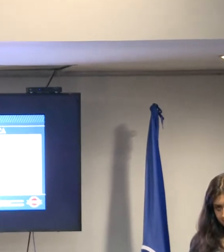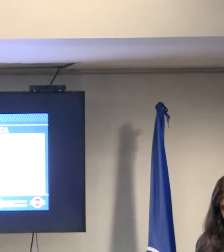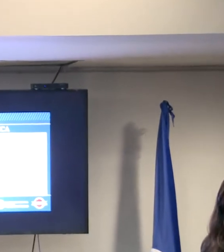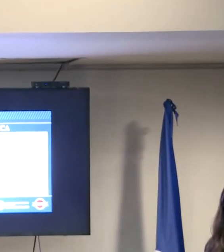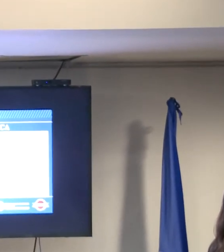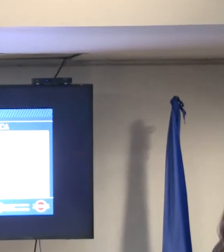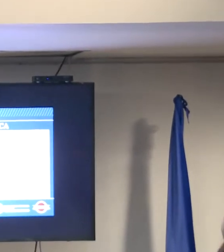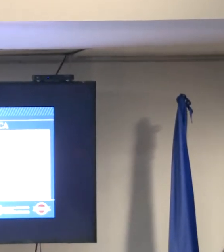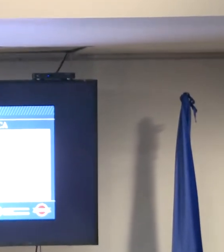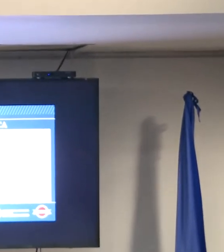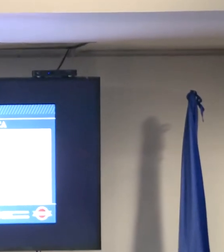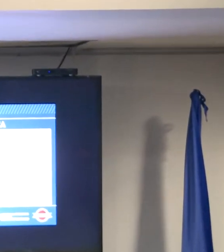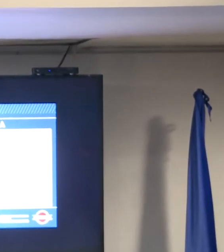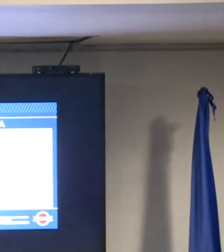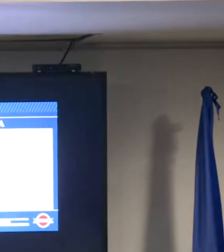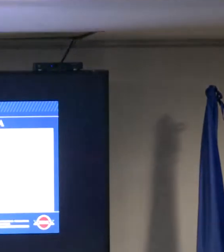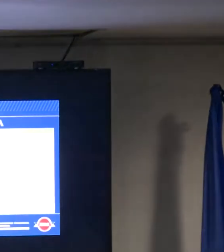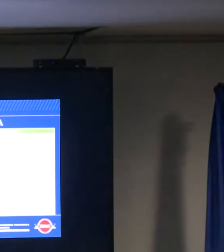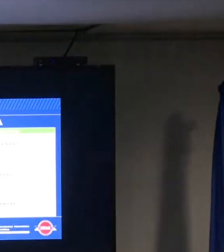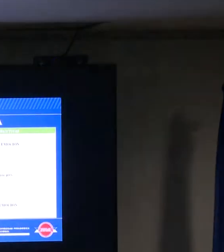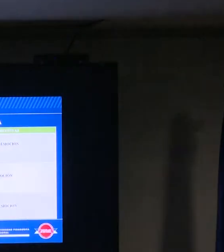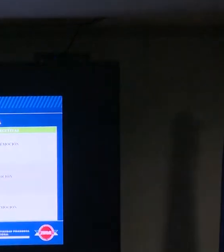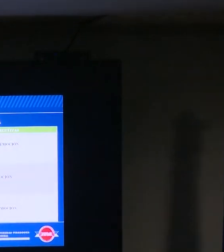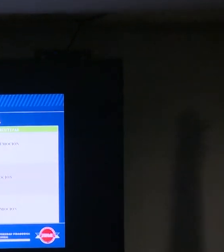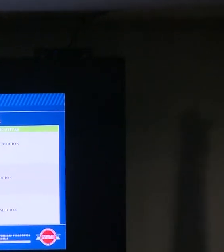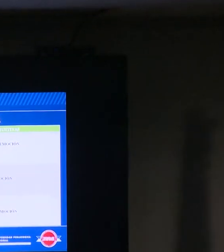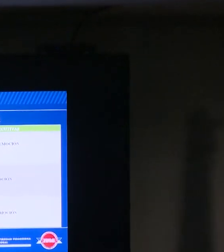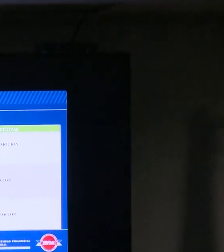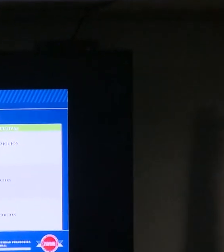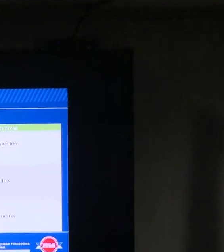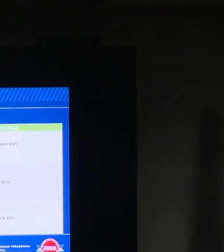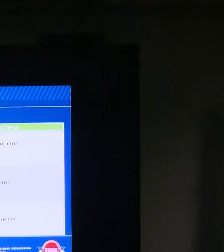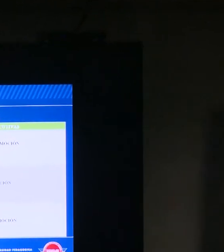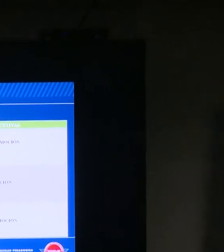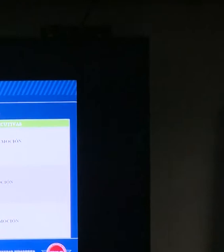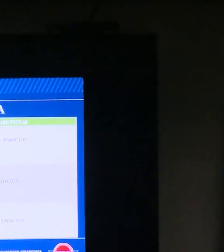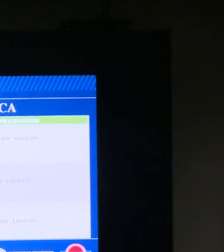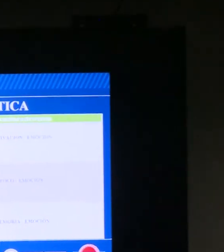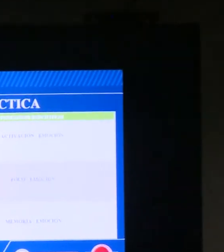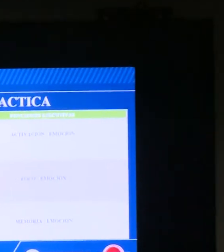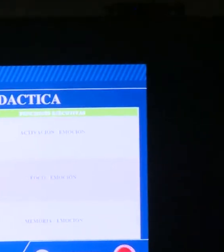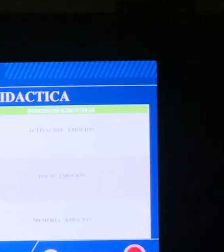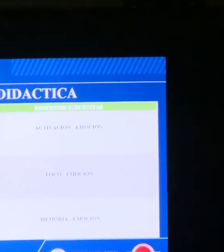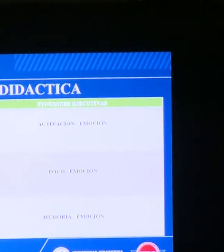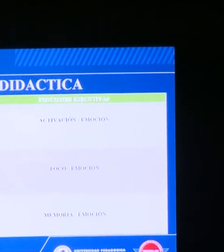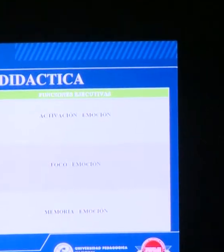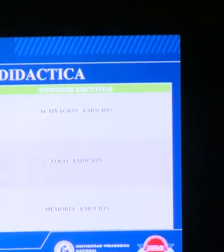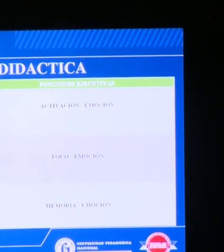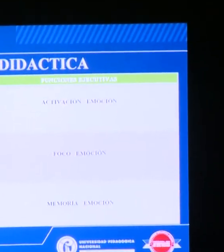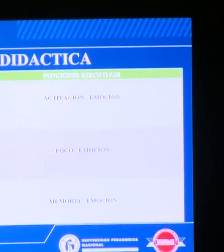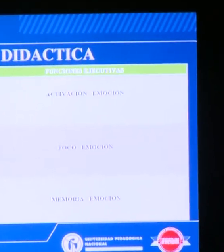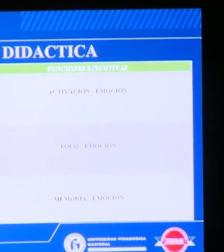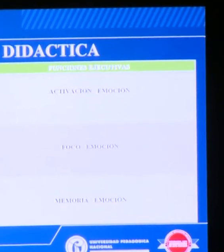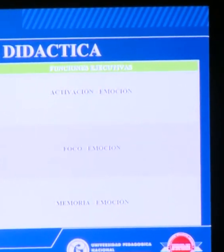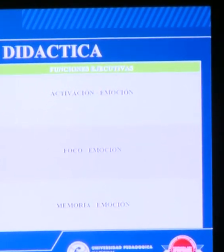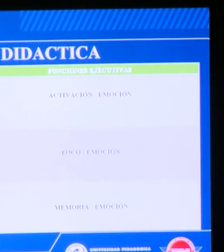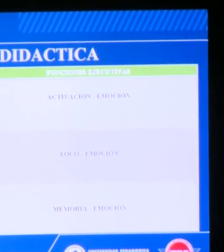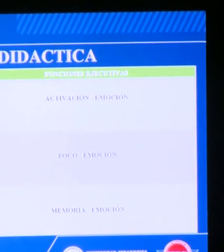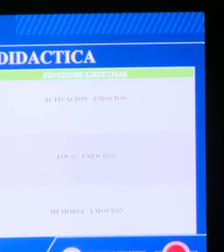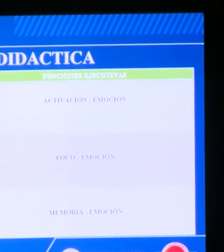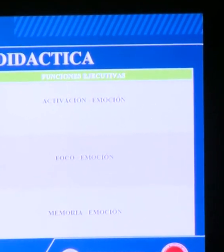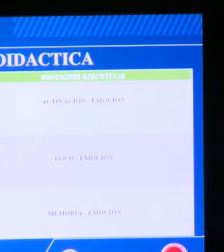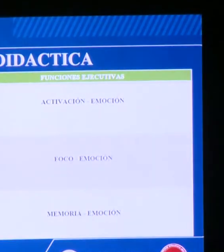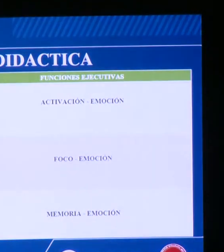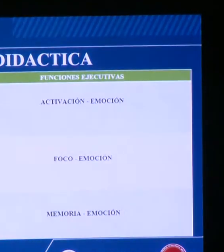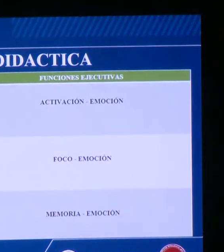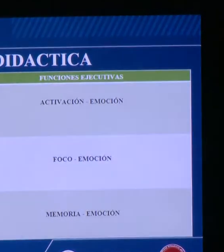comenzamos a narrar el cuento que nosotras hemos creado, pero que lo que nosotras hacemos en este momento es como realizar pausas y realizar